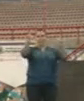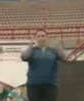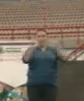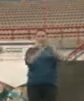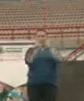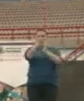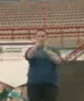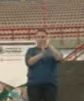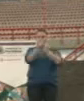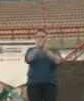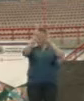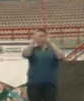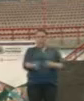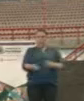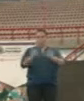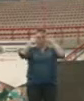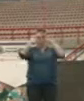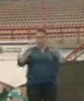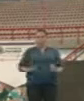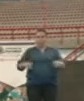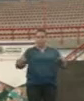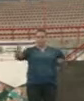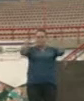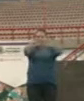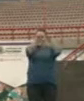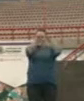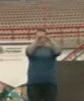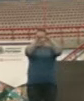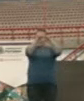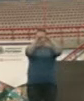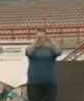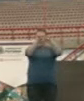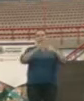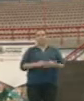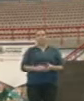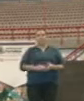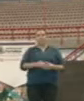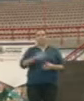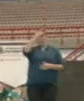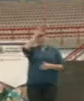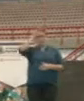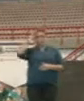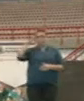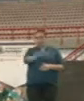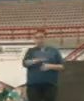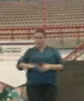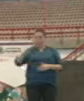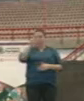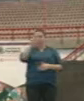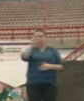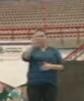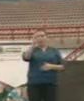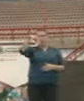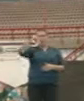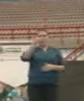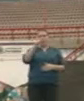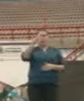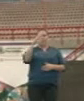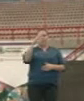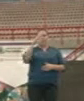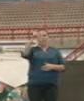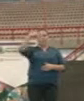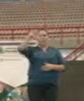humano, eu estou colocando Jesus no mesmo nível do homem. Entenda, os renascentistas não vão dizer que o homem é mais importante do que Deus. Eles dizem